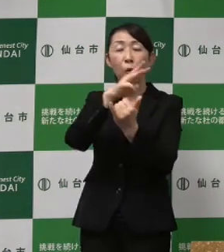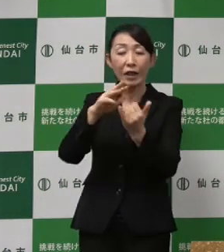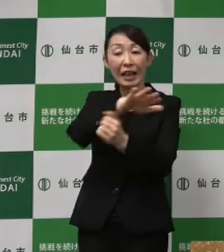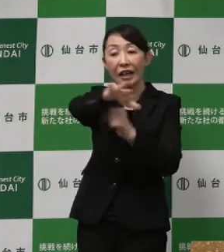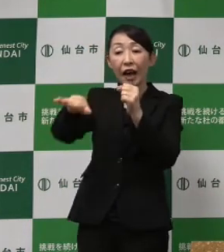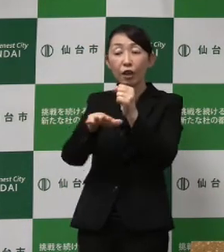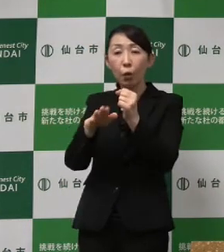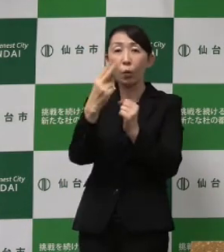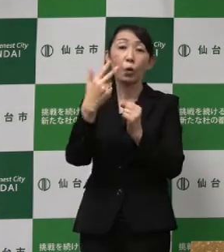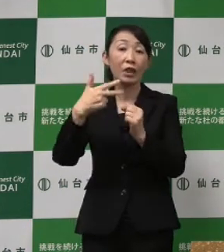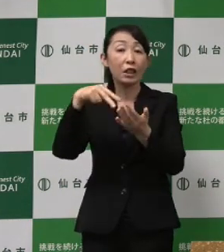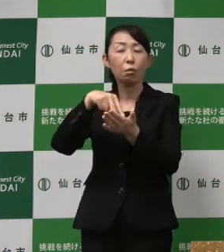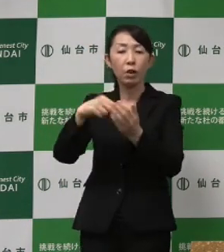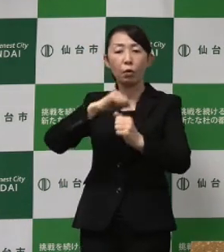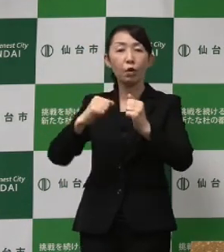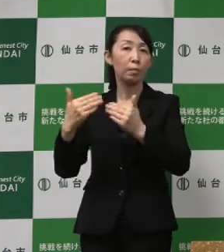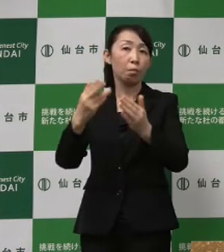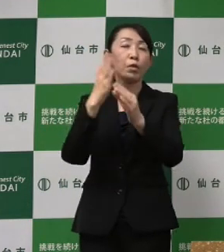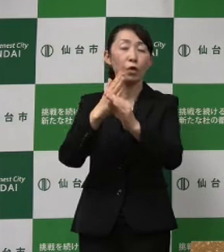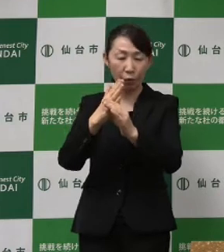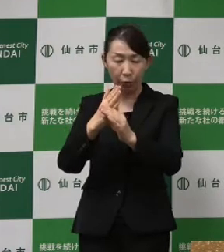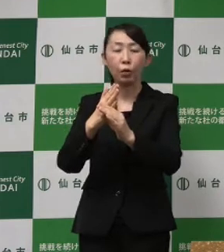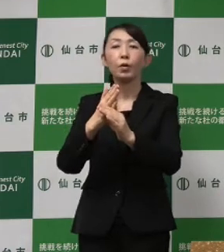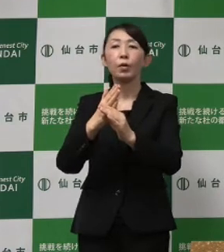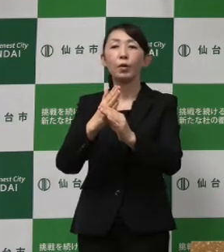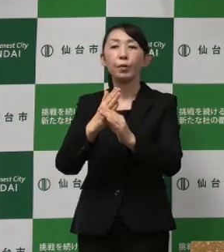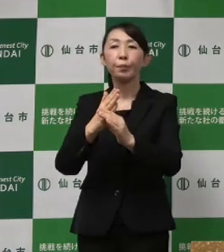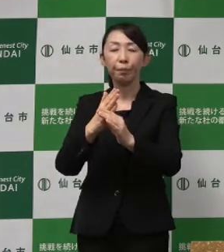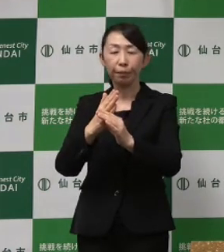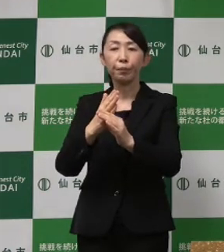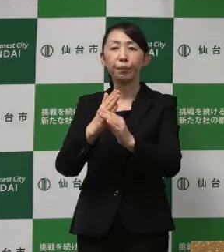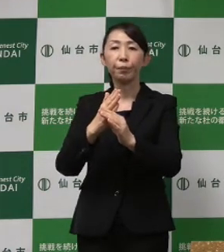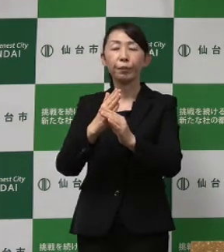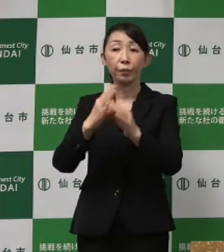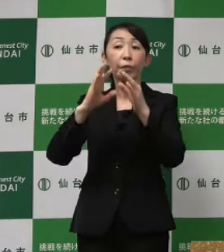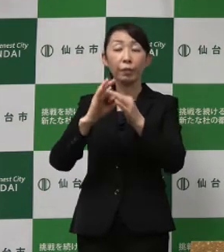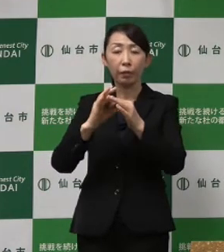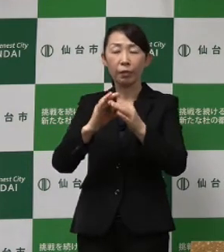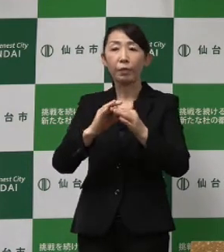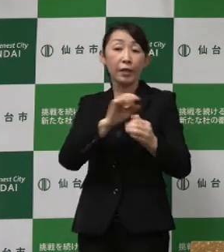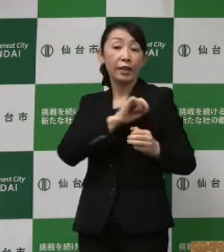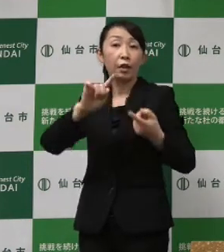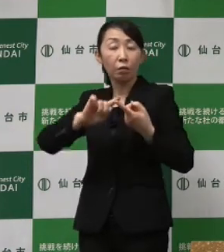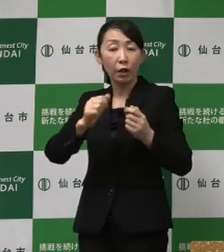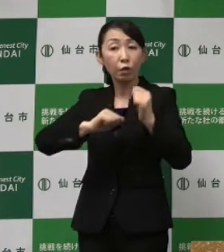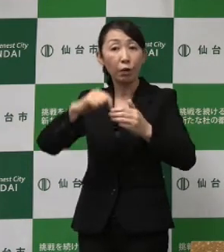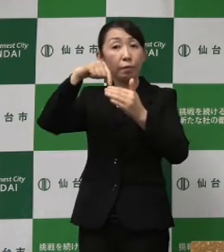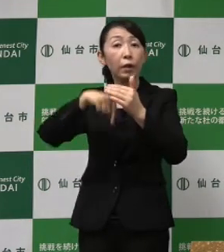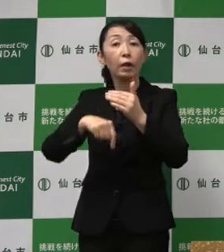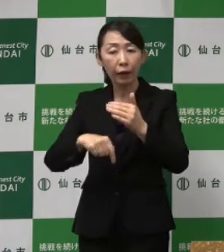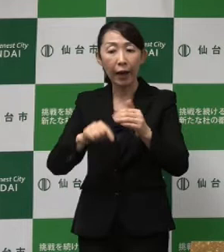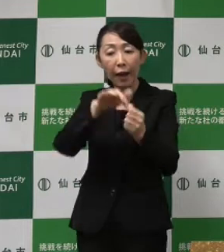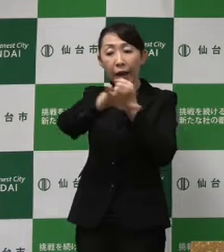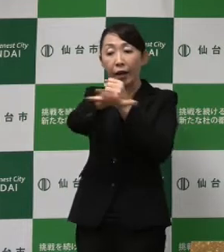取り組んでおります脱炭素都市づくりや循環型都市づくりにも 率先して取り組んでおりますので、まあ、そういった環境